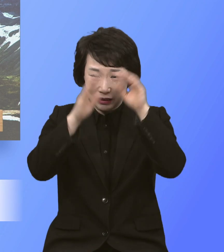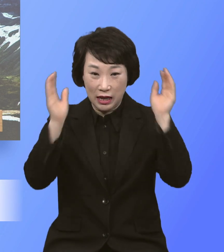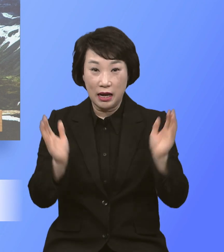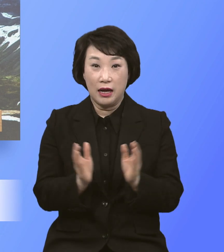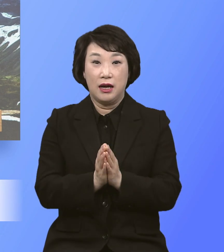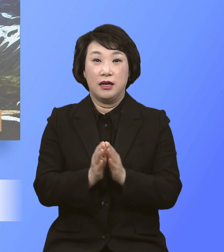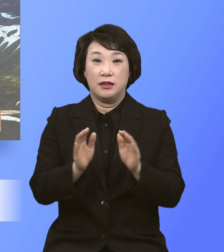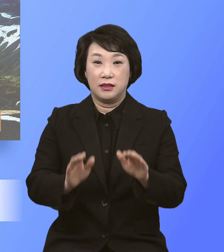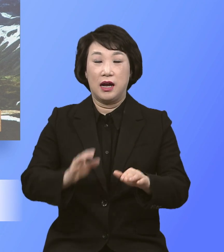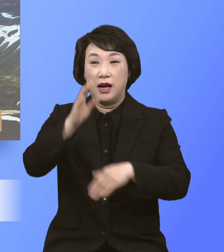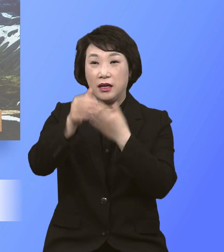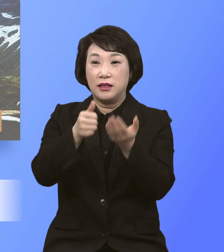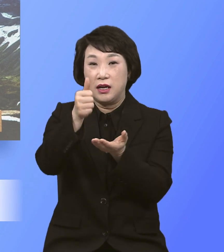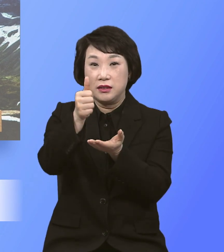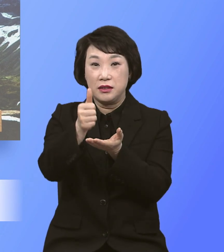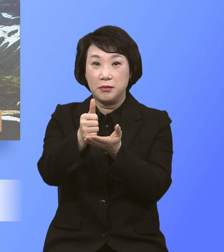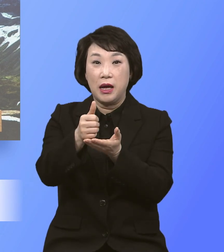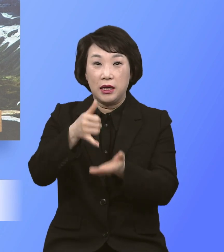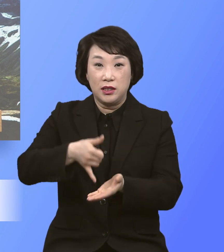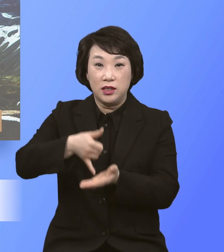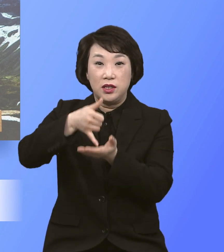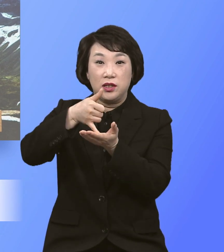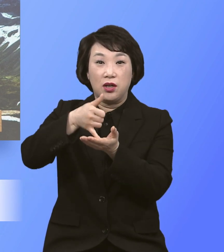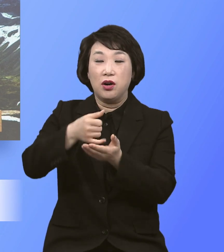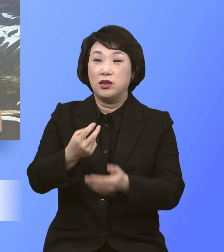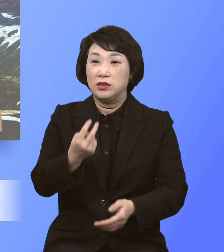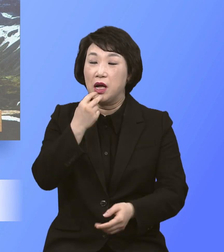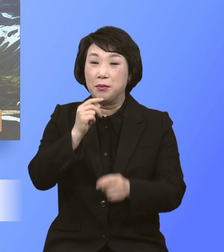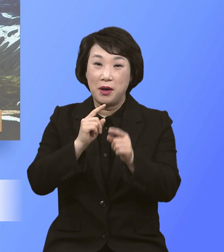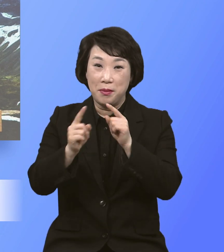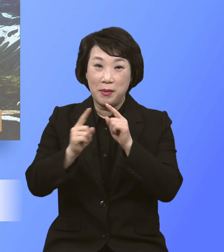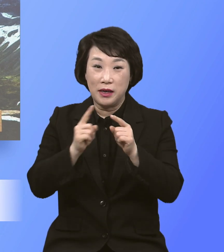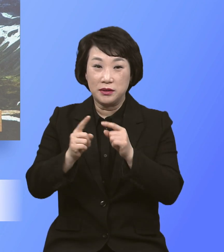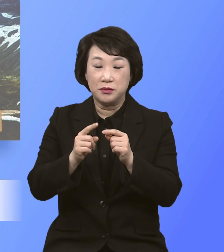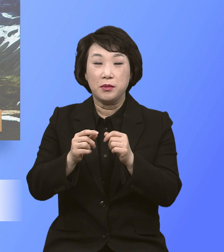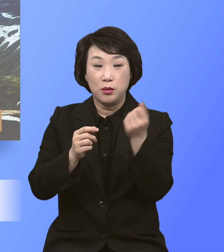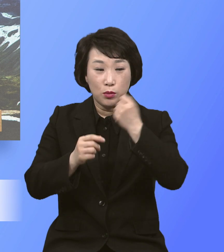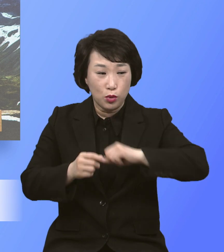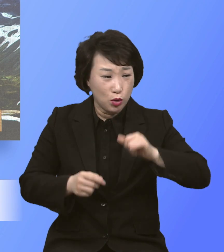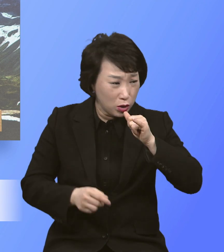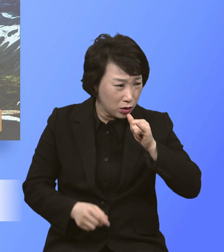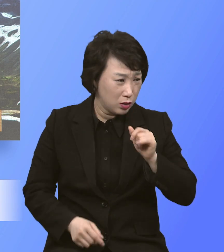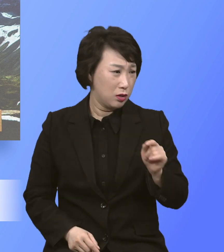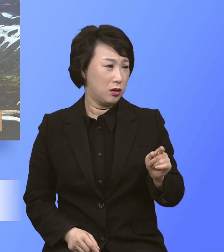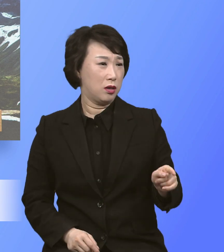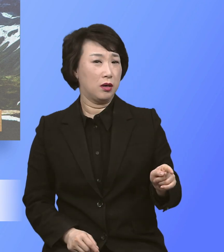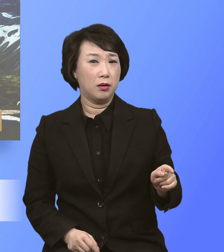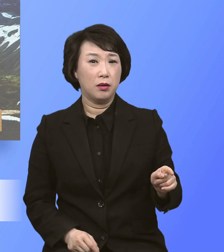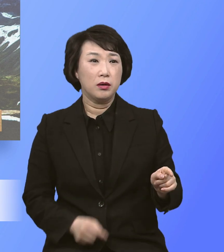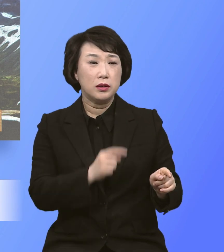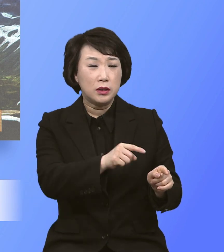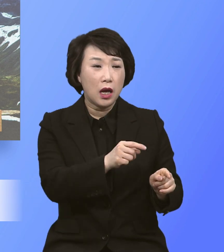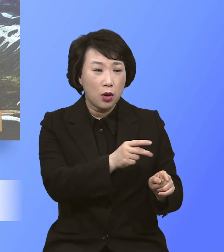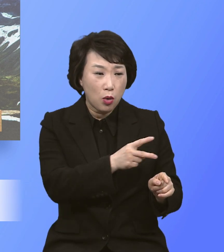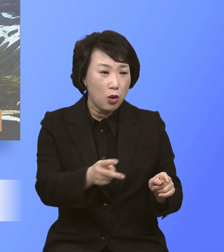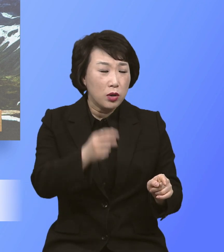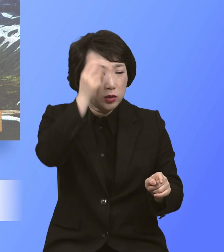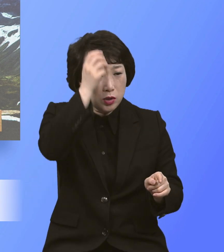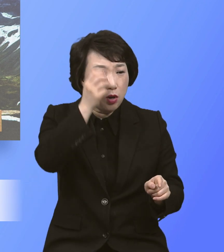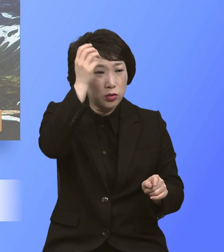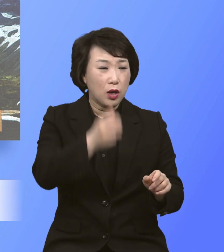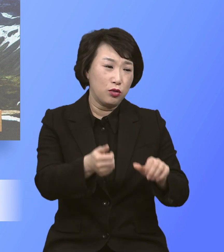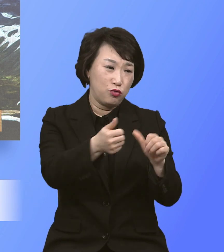누구든지 하나님의 인격적인 생명의 말씀에 불순종하면 그 자체가